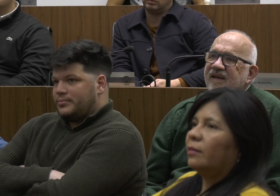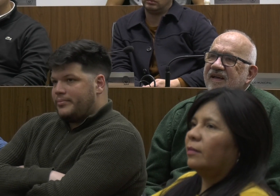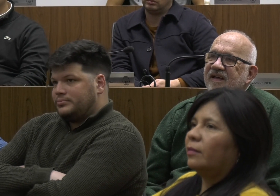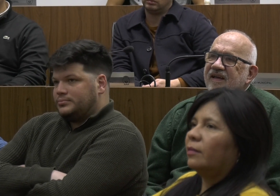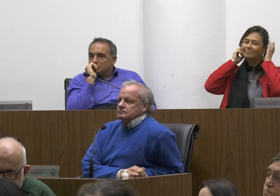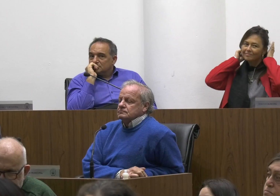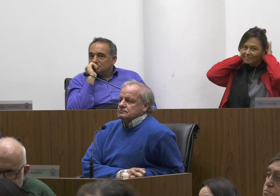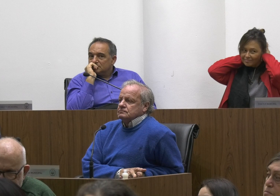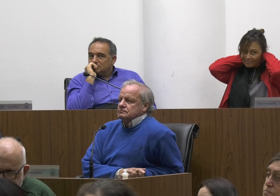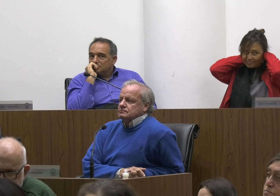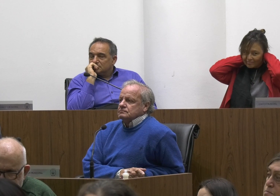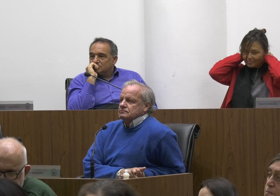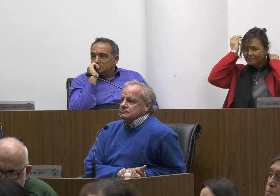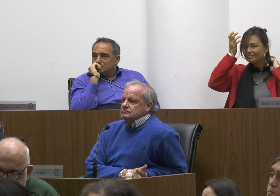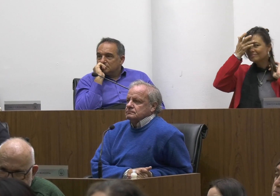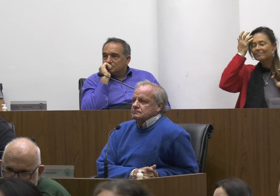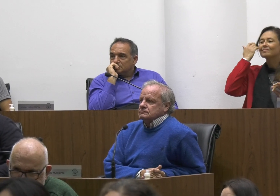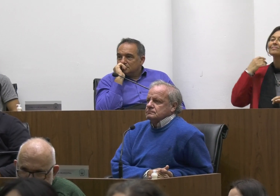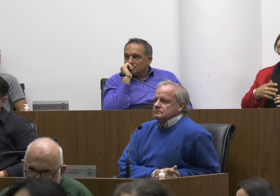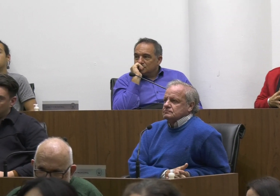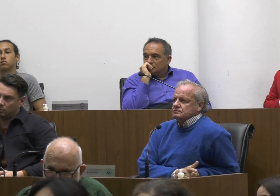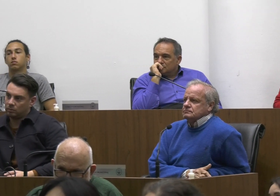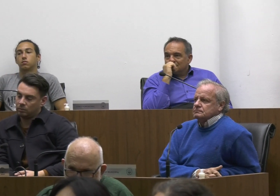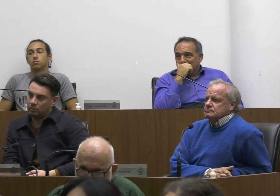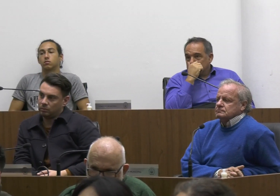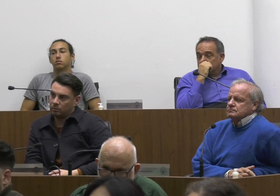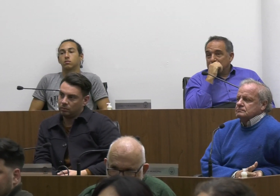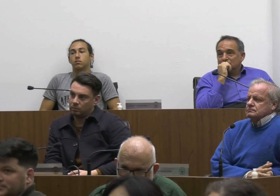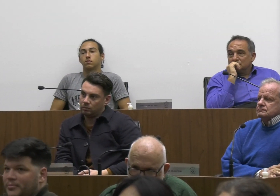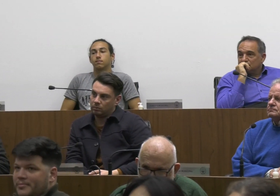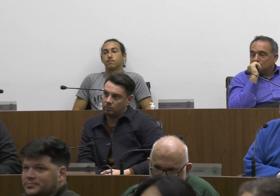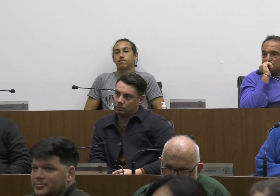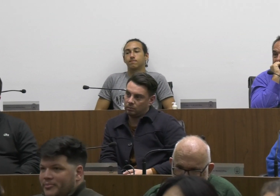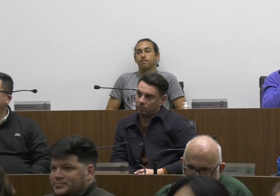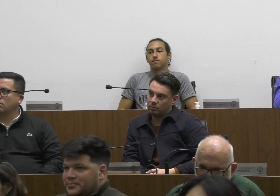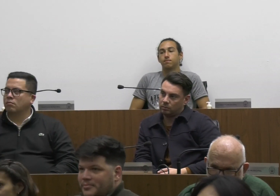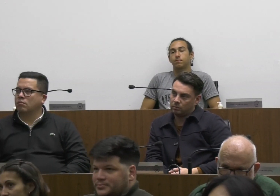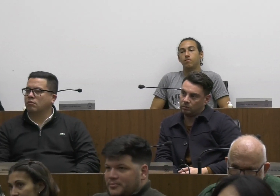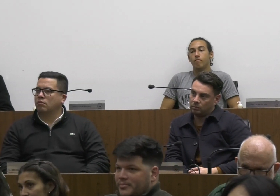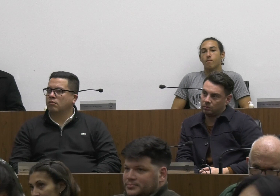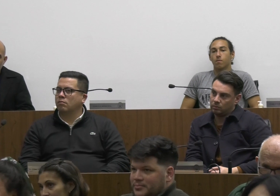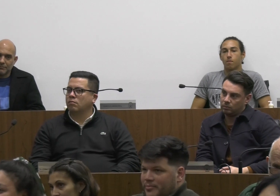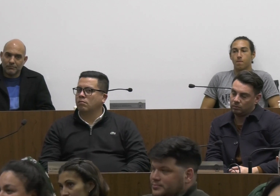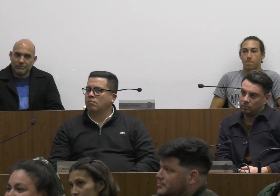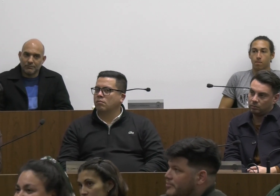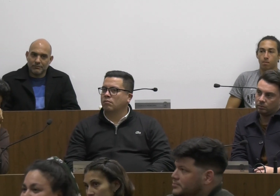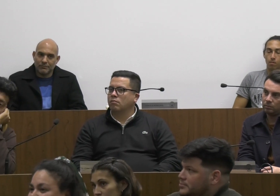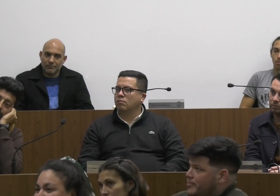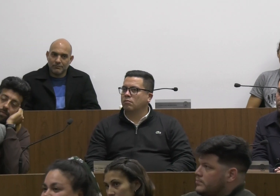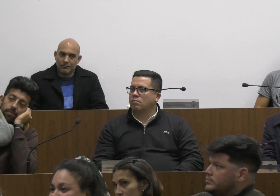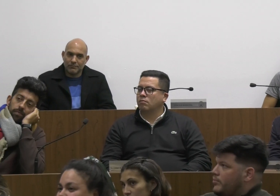es lo que importa, poder escuchar, poder estar a disposición para que la sociedad civil ocupe el recinto, para que